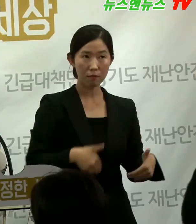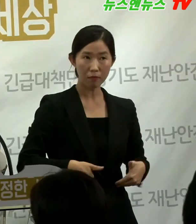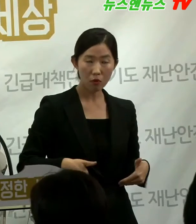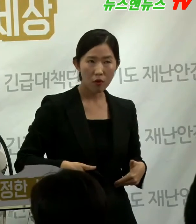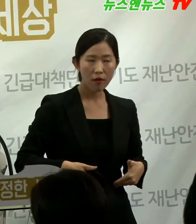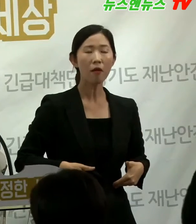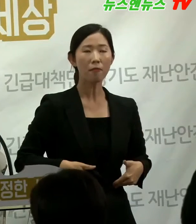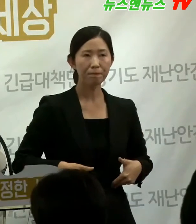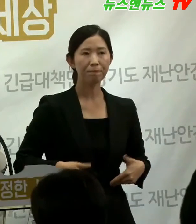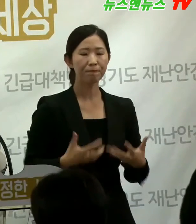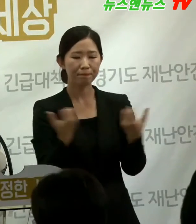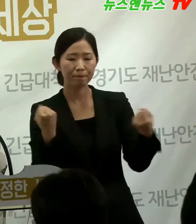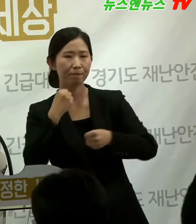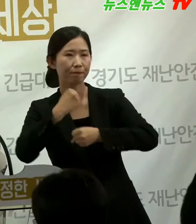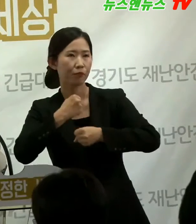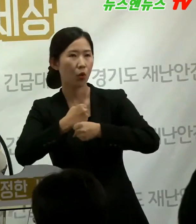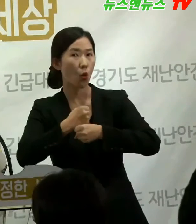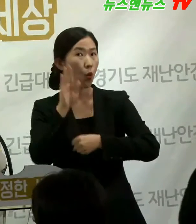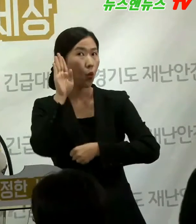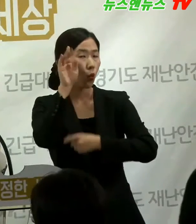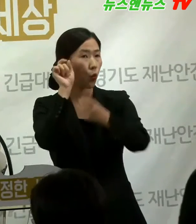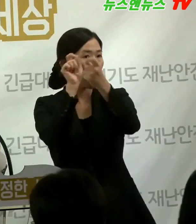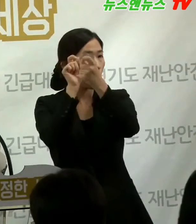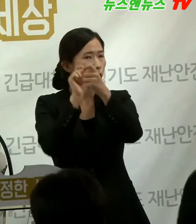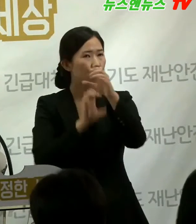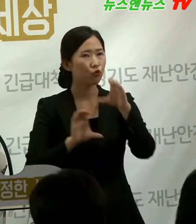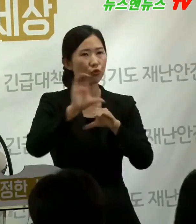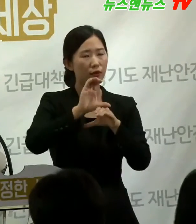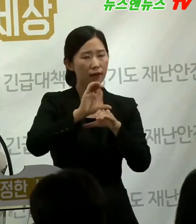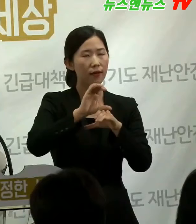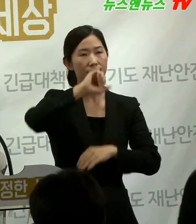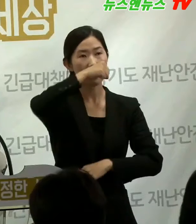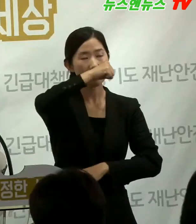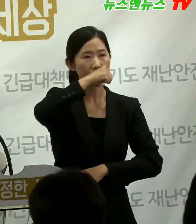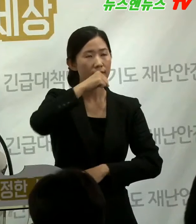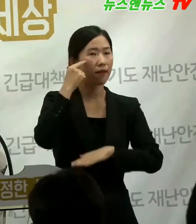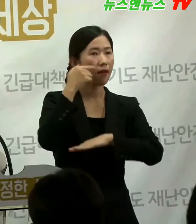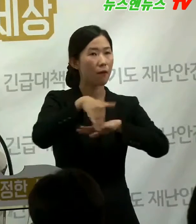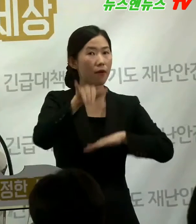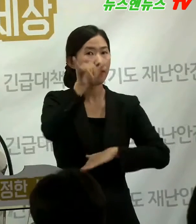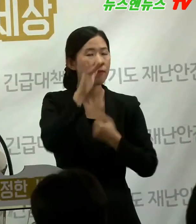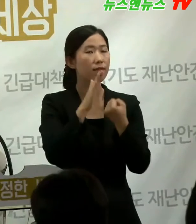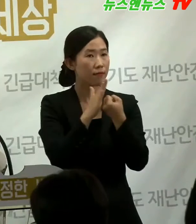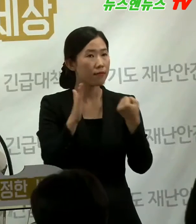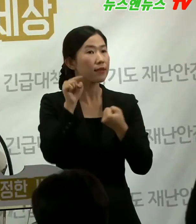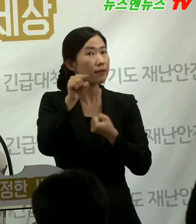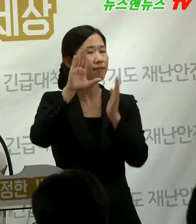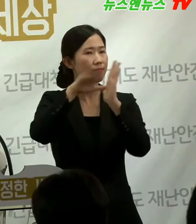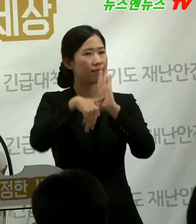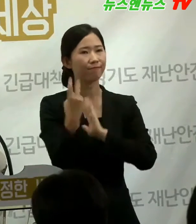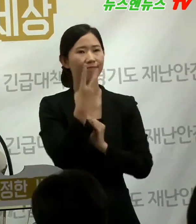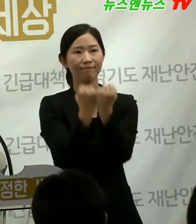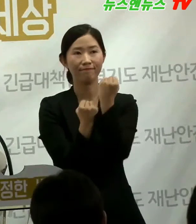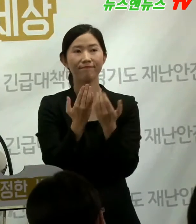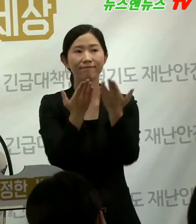추경이 있을 것이기 때문에 그때 한번 다시 설명드리도록 하겠습니다. 네, 다음은 중부일보. 네,